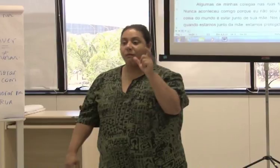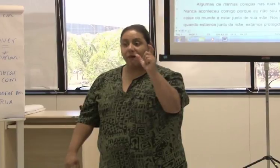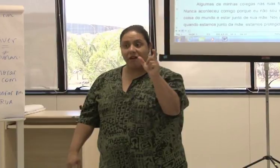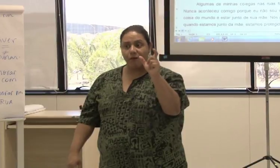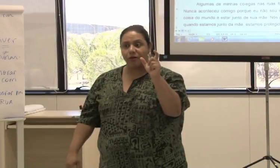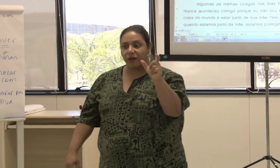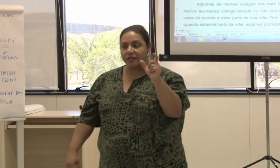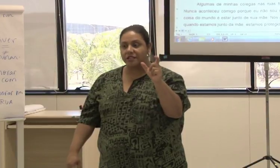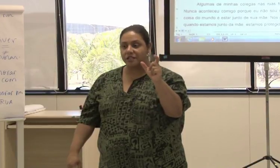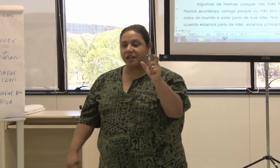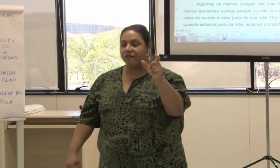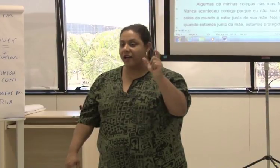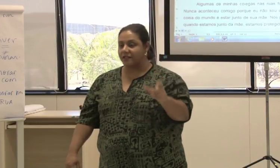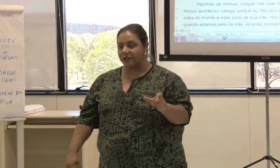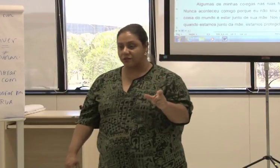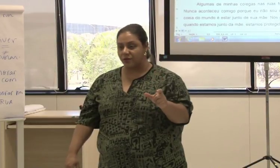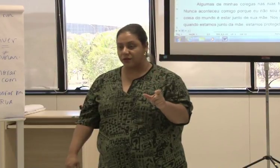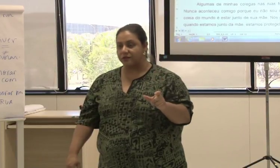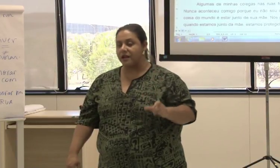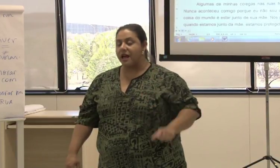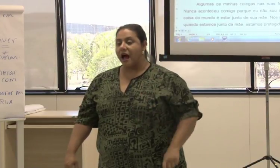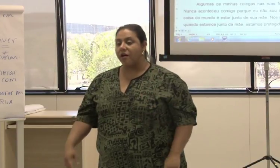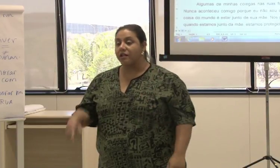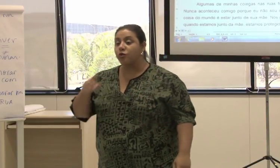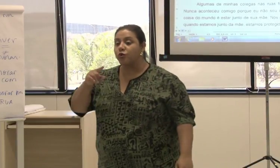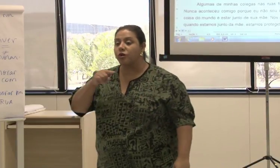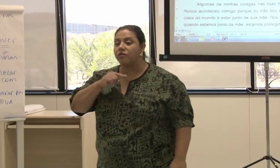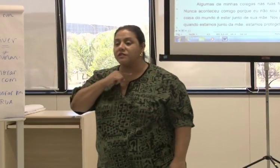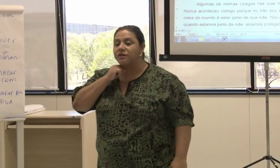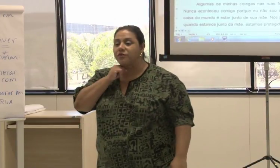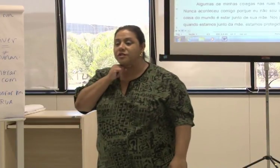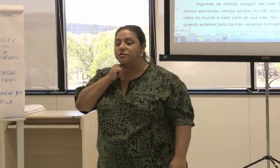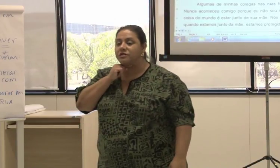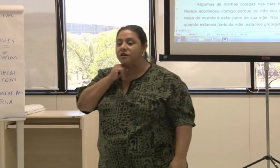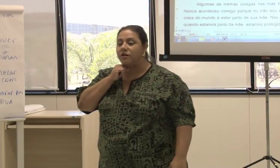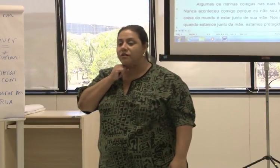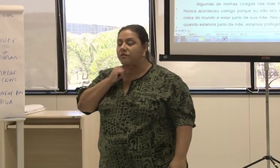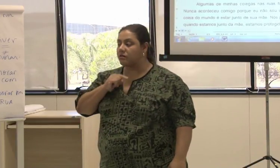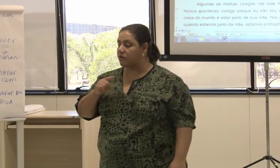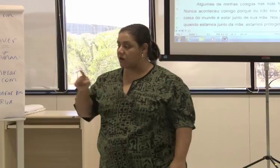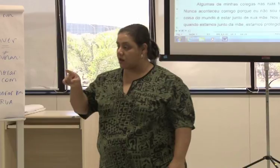palavra em português a gente tem várias traduções. Agora, tudo que você for dito assim, ó.